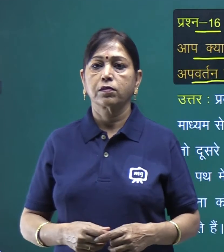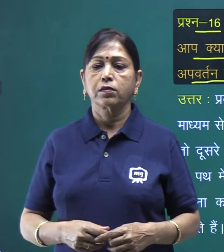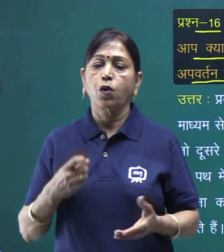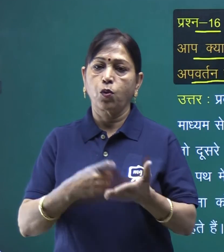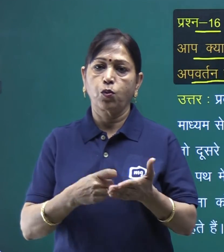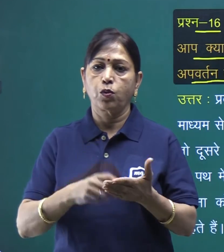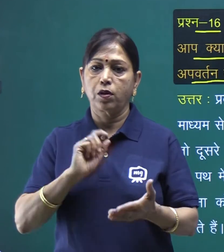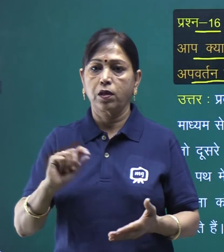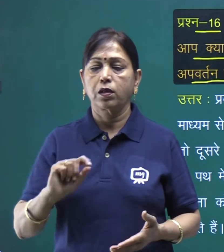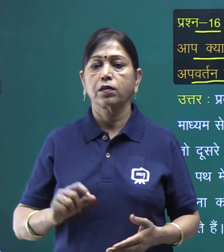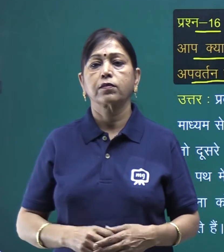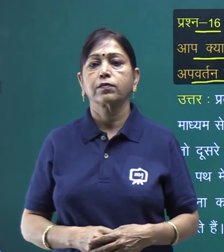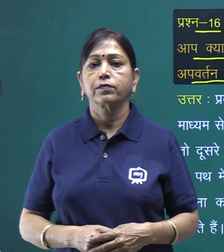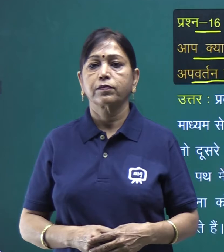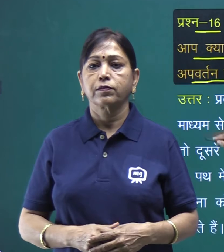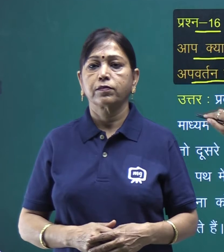नियम लिखिए।